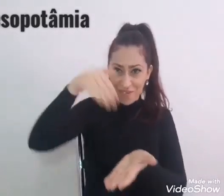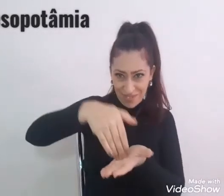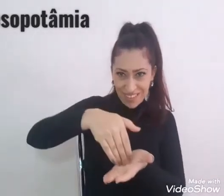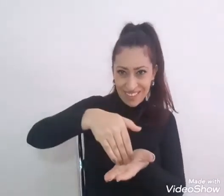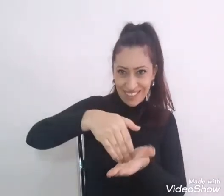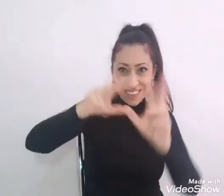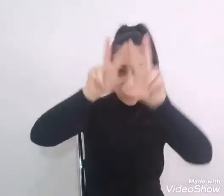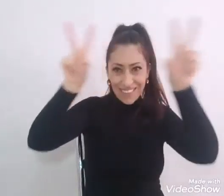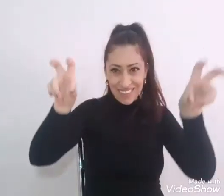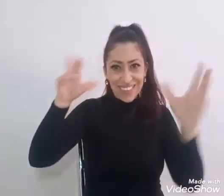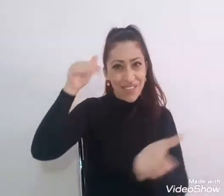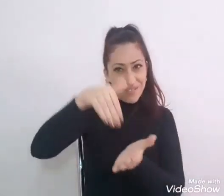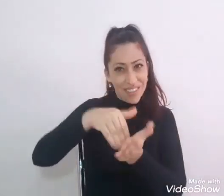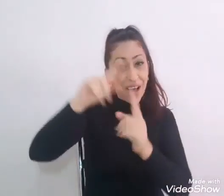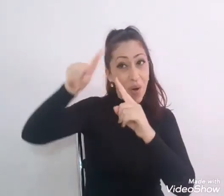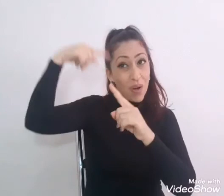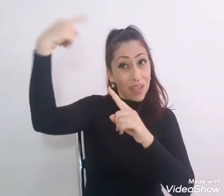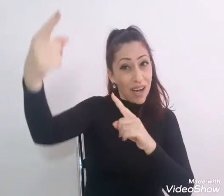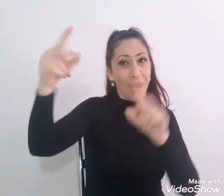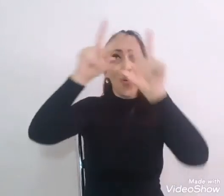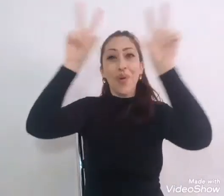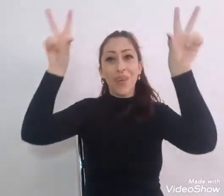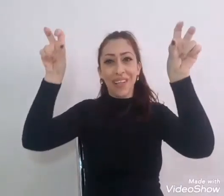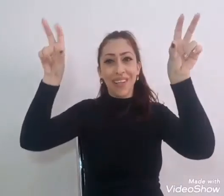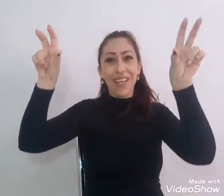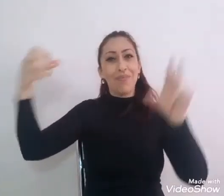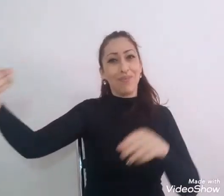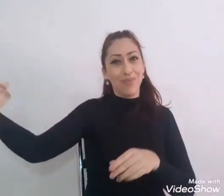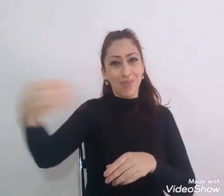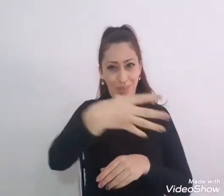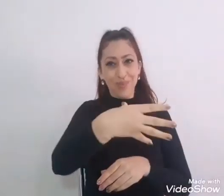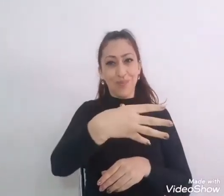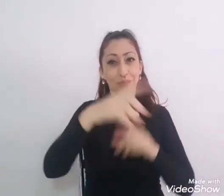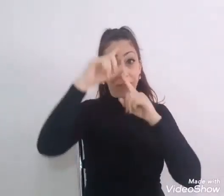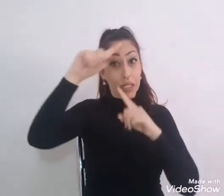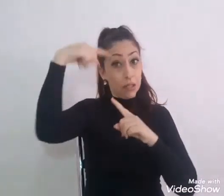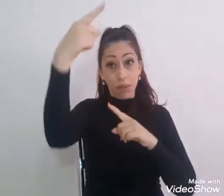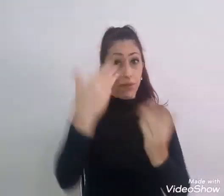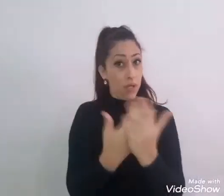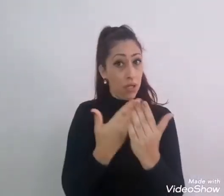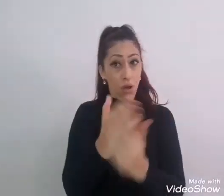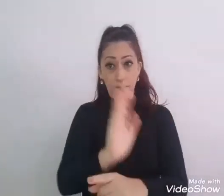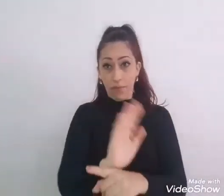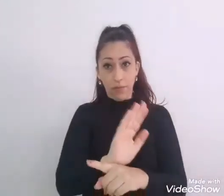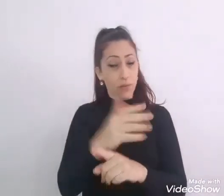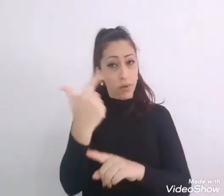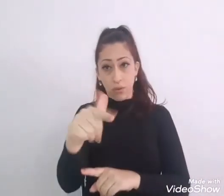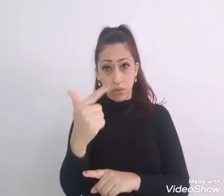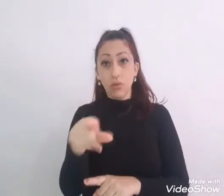aula já é um outro capítulo. Agora eu quero que vocês se dediquem, semana que vem não vai ter aula postada em vídeo, eu quero que vocês se dediquem a fazer as